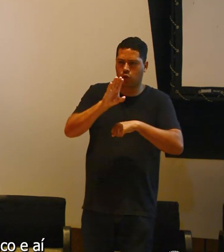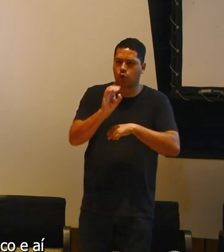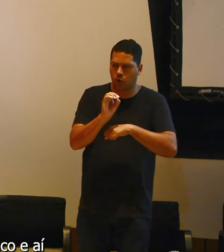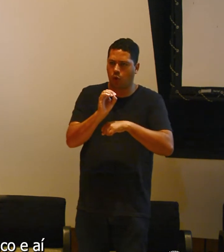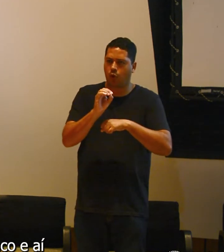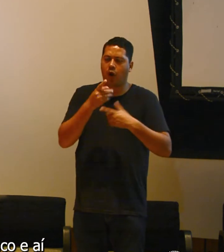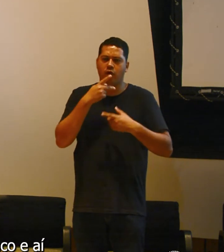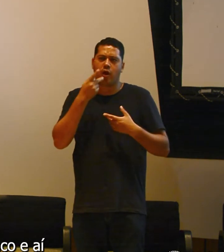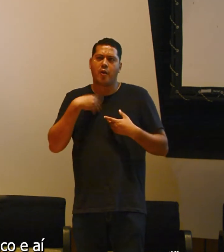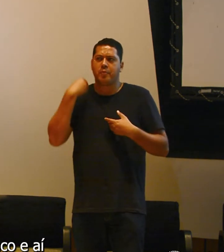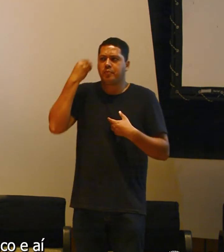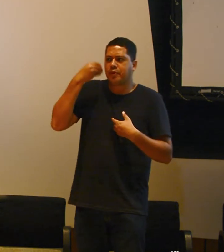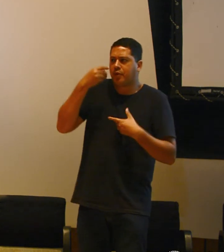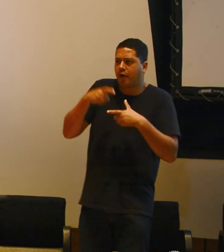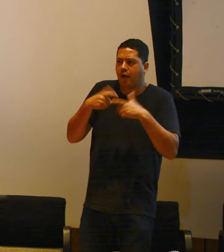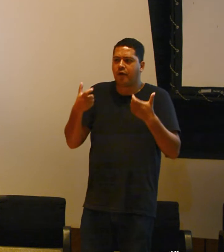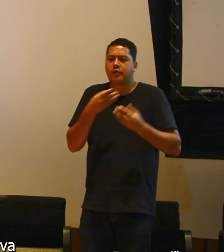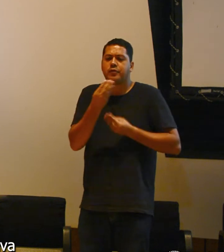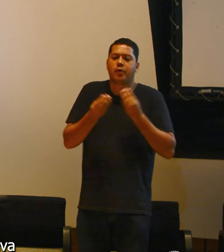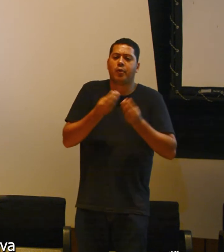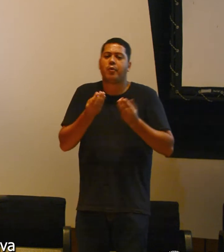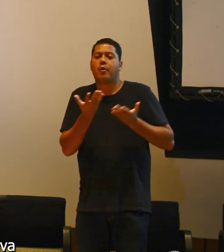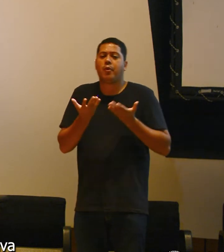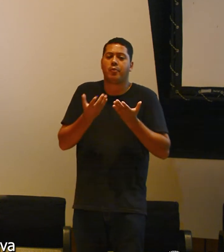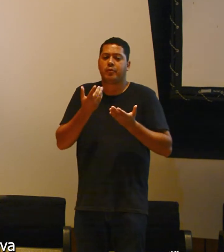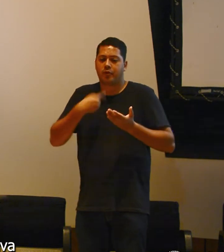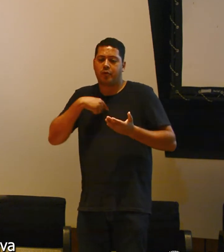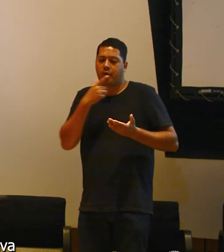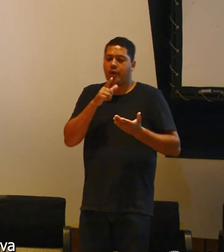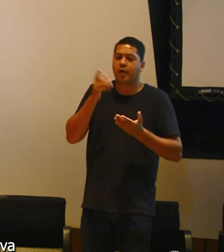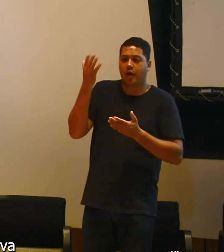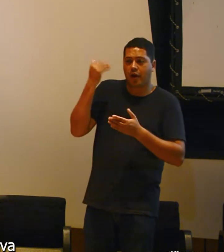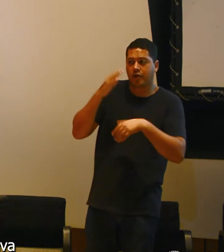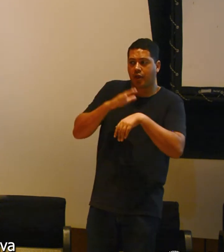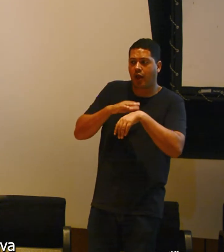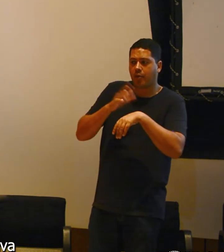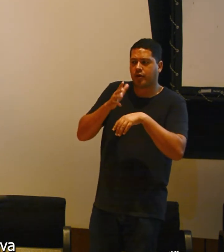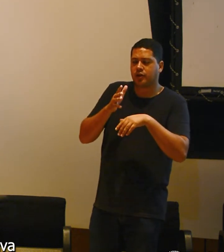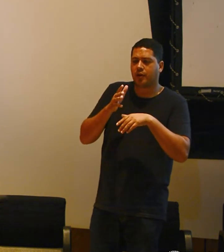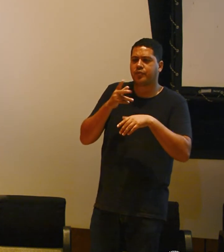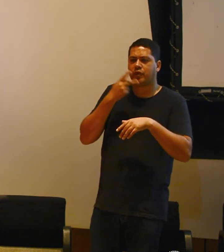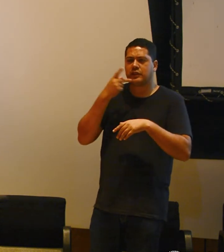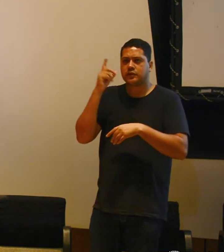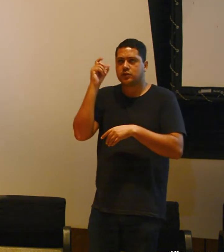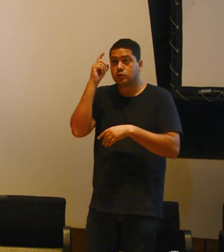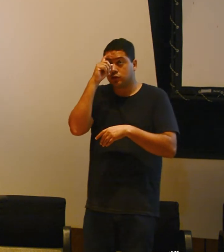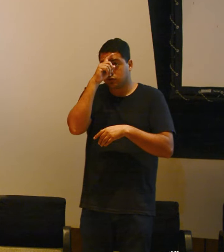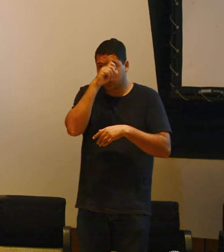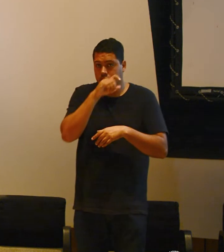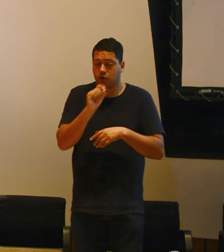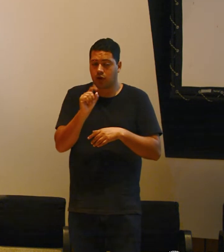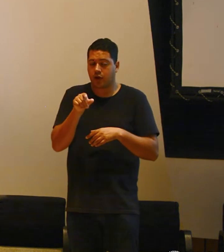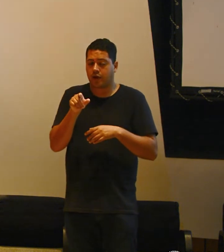células-tronco, e aí, como é que estamos? Esse foi, na época, ele sempre falava assim, olha, o complicado são as